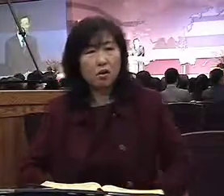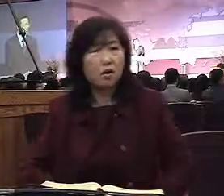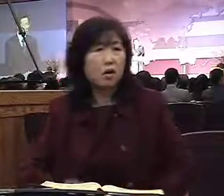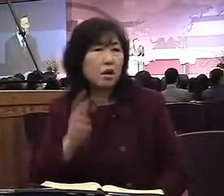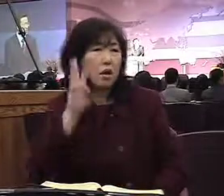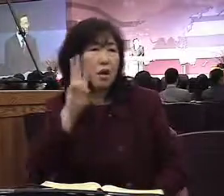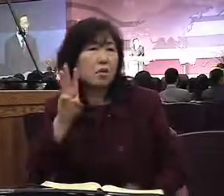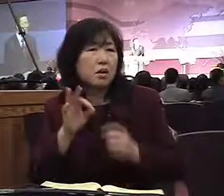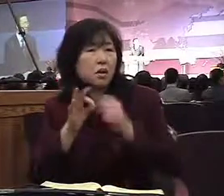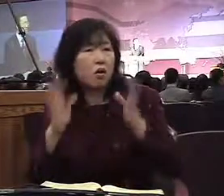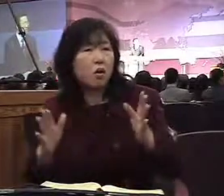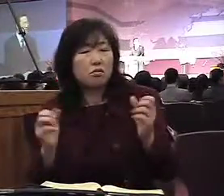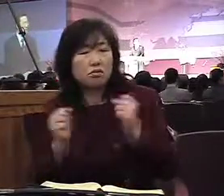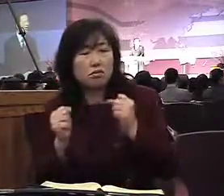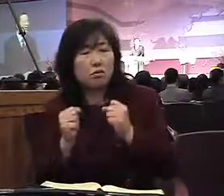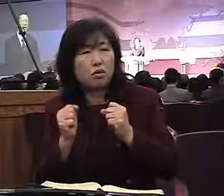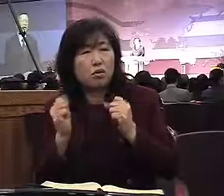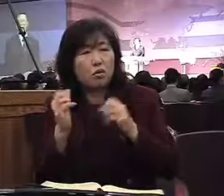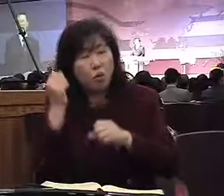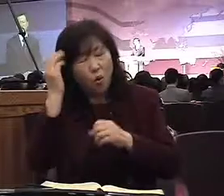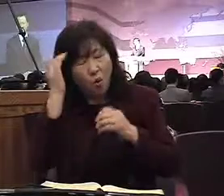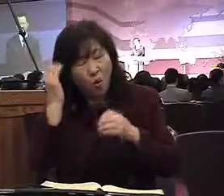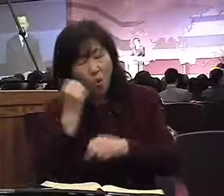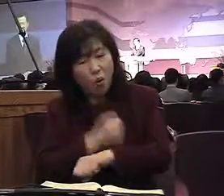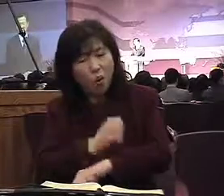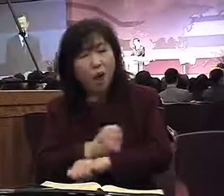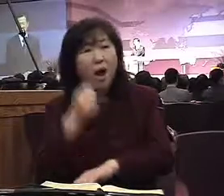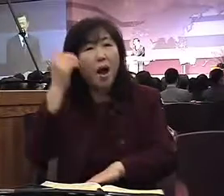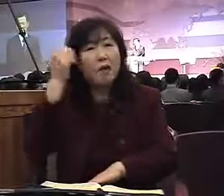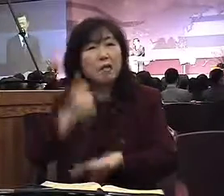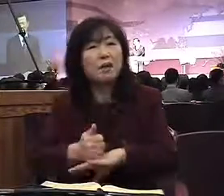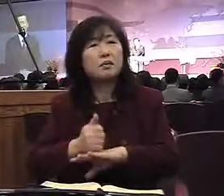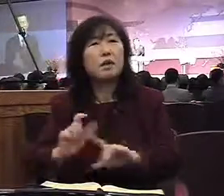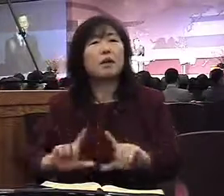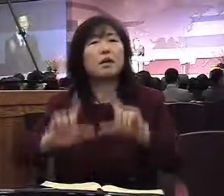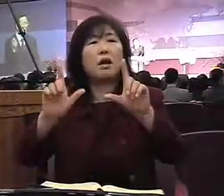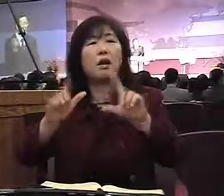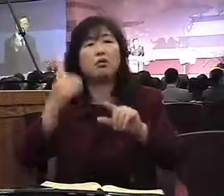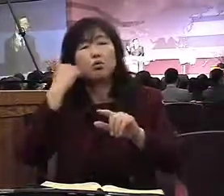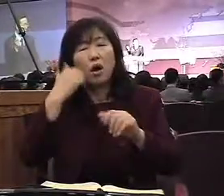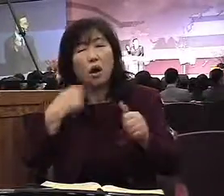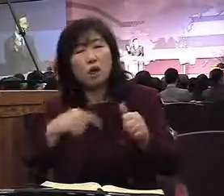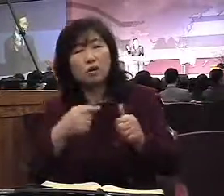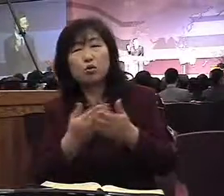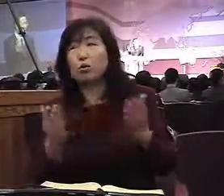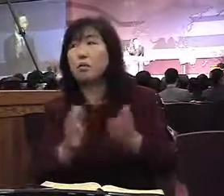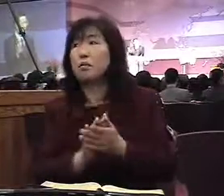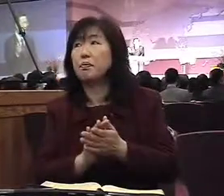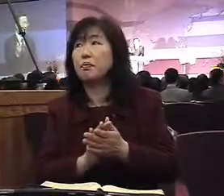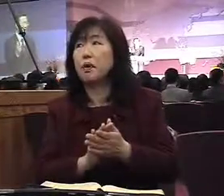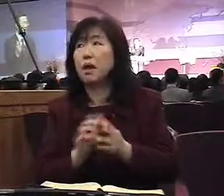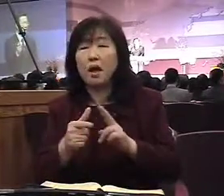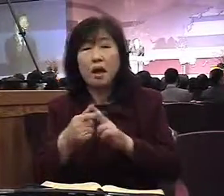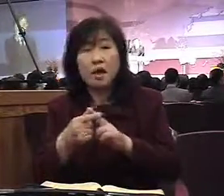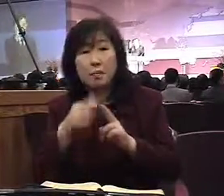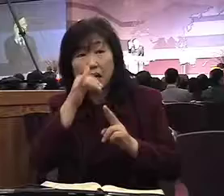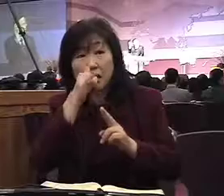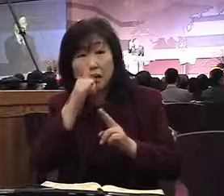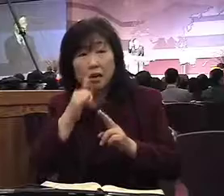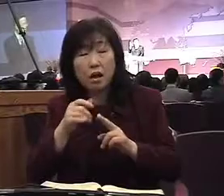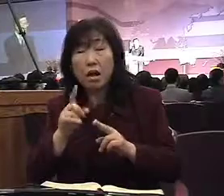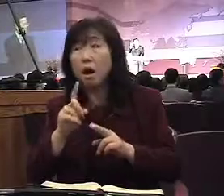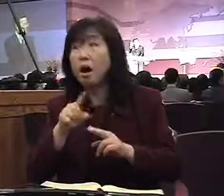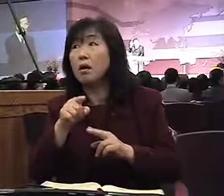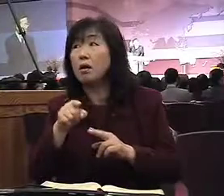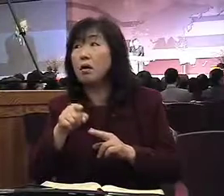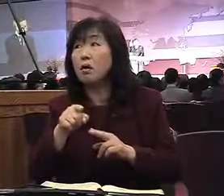추위 때문에 떨면서 고생을 잤는데 마지막 날을 알게 됐어요. 누가 가르쳐 주더라고요. 같이 있는 그 동료가 아니